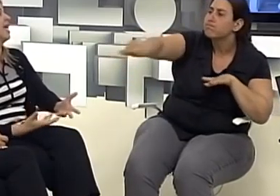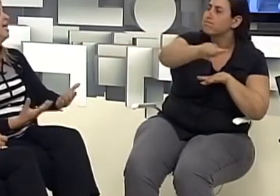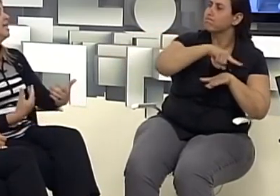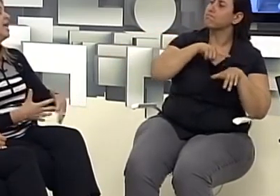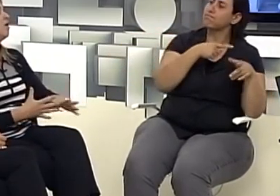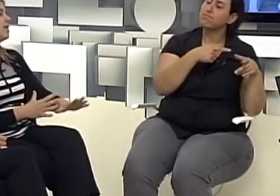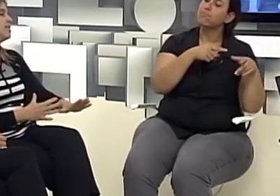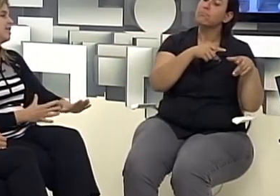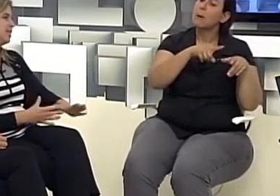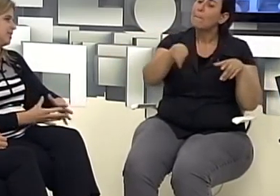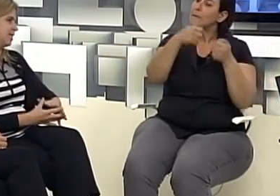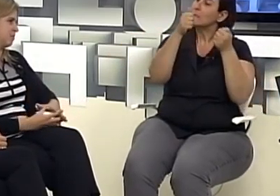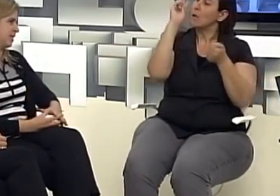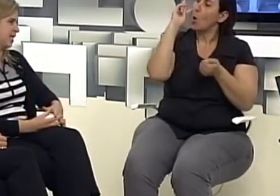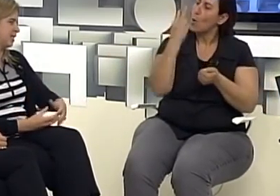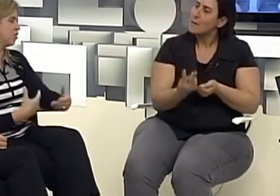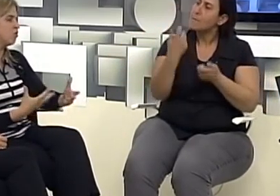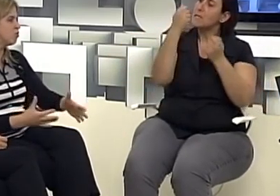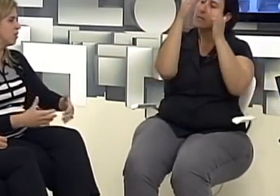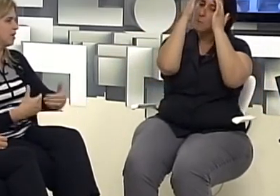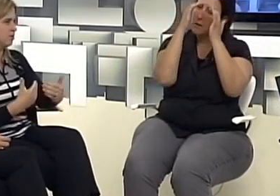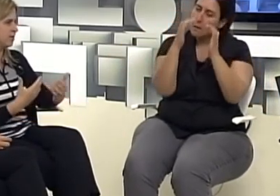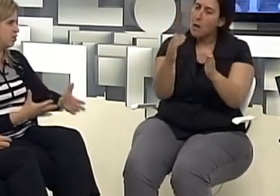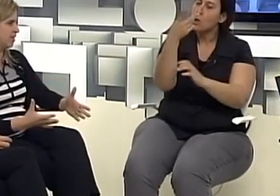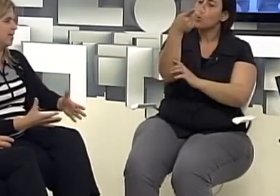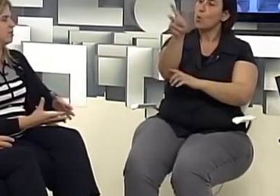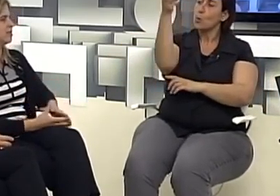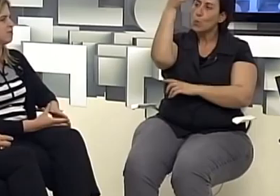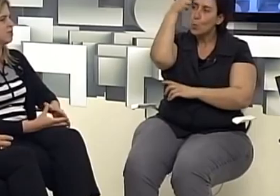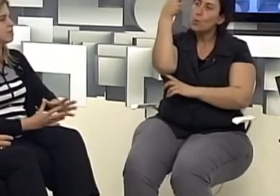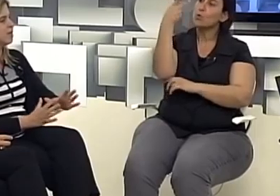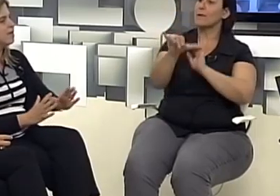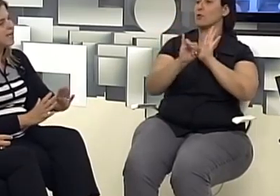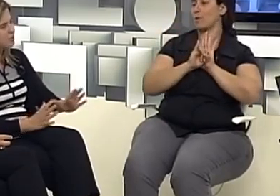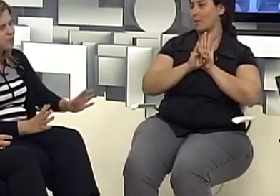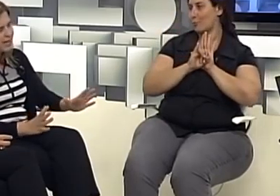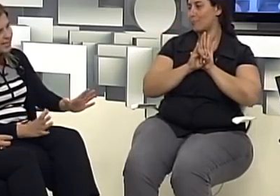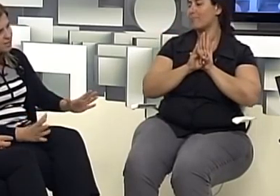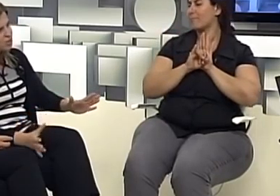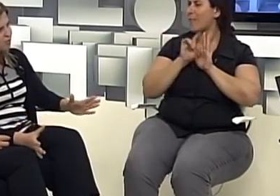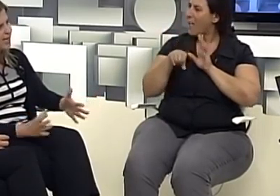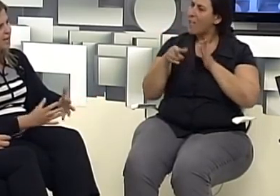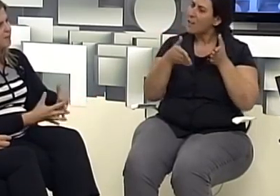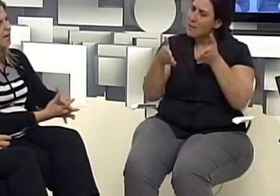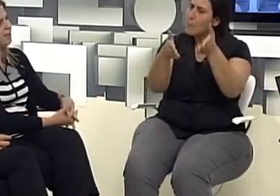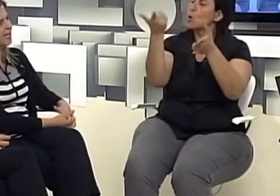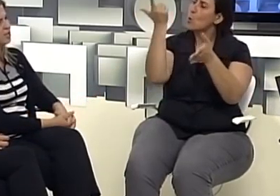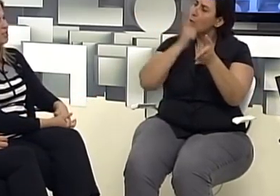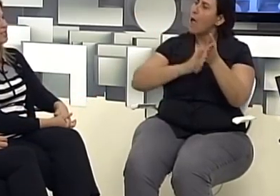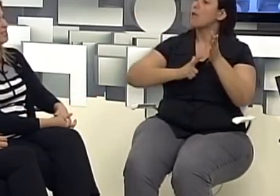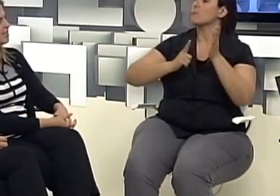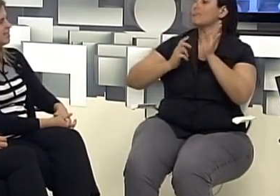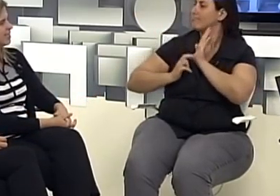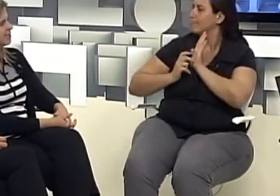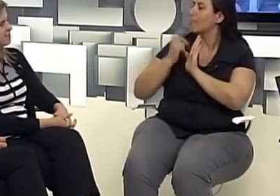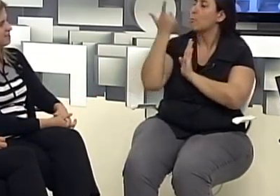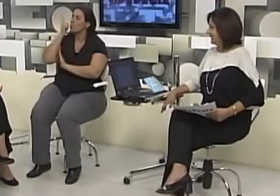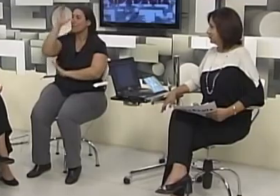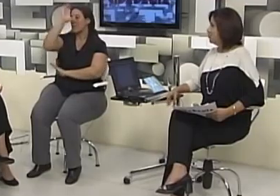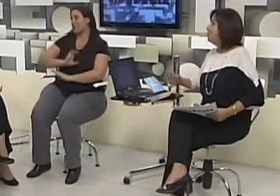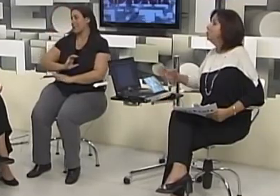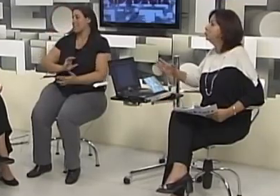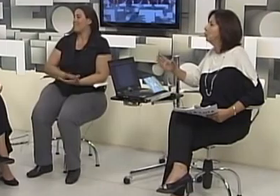sim ser reconhecida e ser respeitada na sua cultura, na sua identidade. Então, acho que É por aí que a gente vai caminhar para garantir a cidadania.